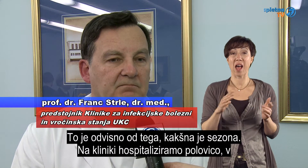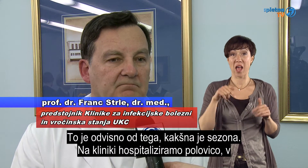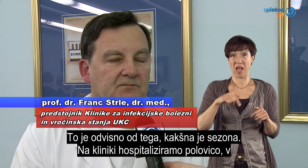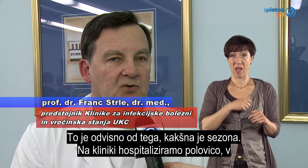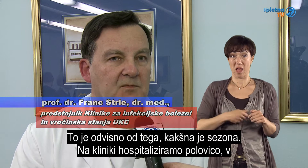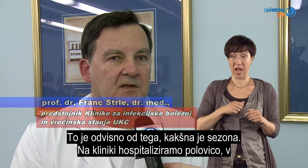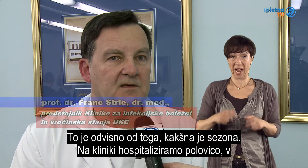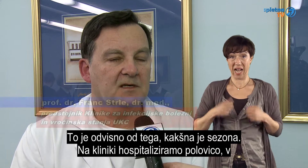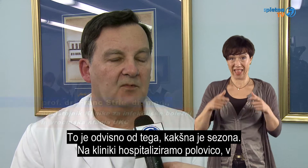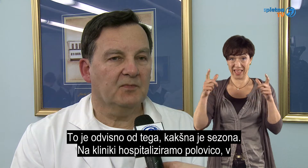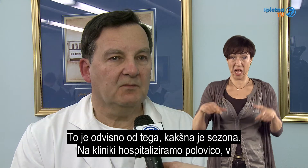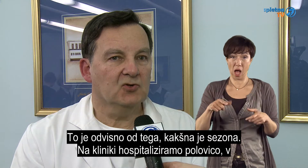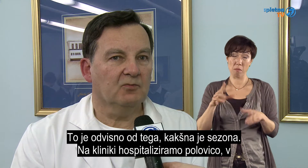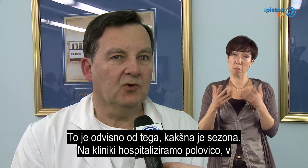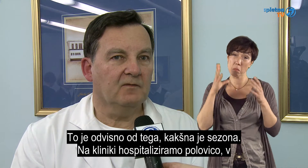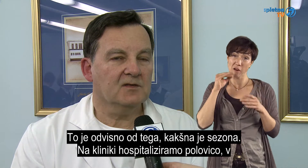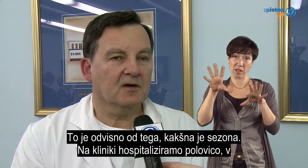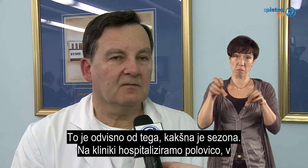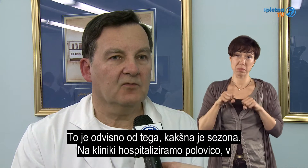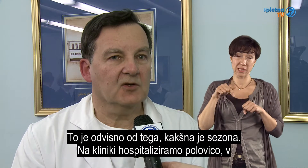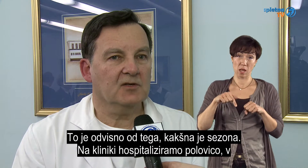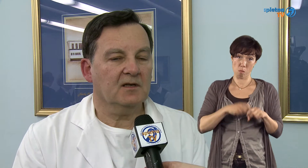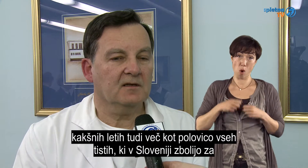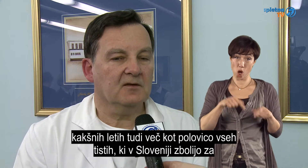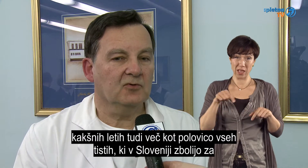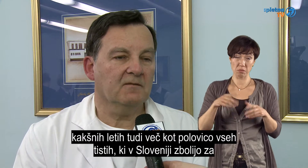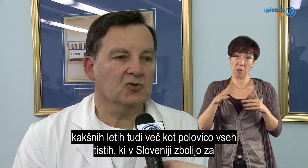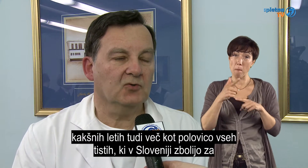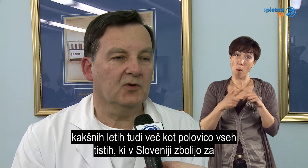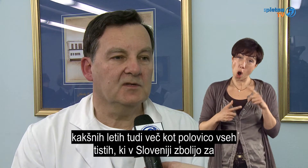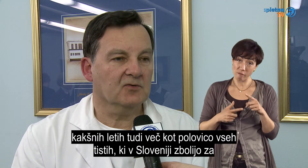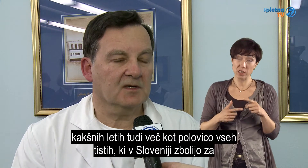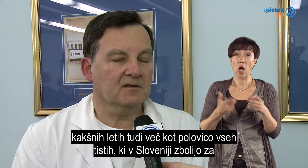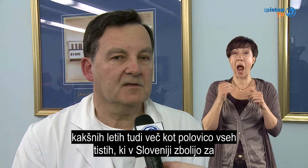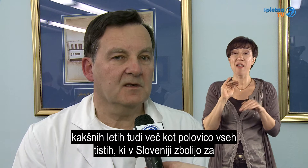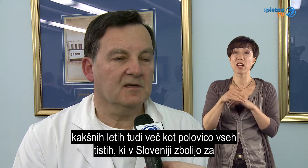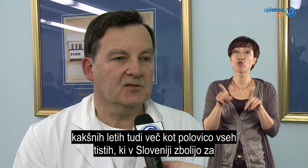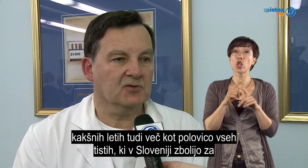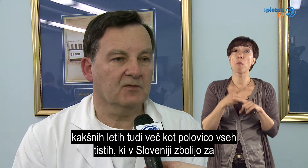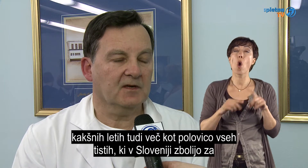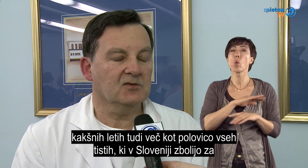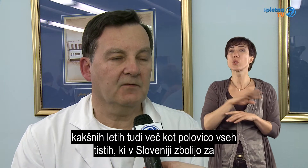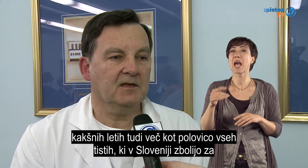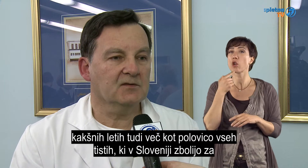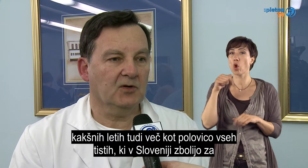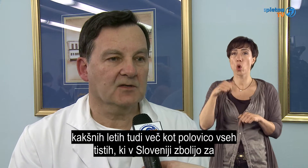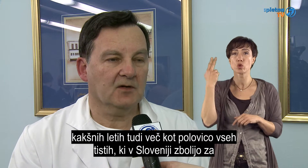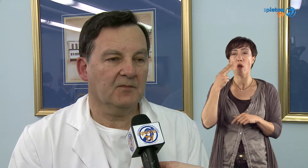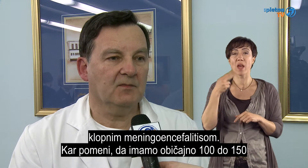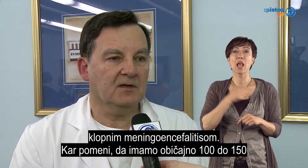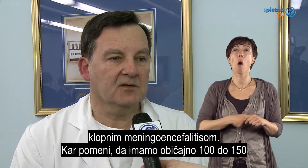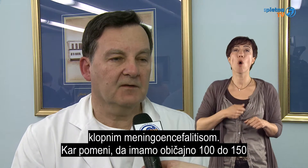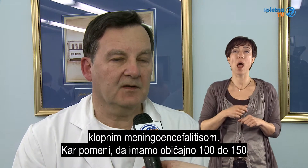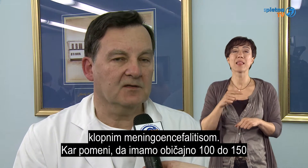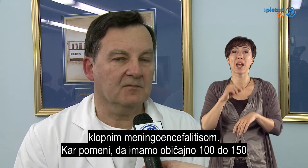kliniki hospitaliziramo približno polovico, v kakšnih letih tudi več kot polovico vseh tistih, ki v Sloveniji zbolijo s